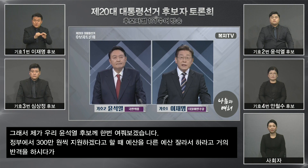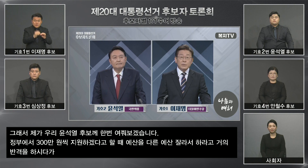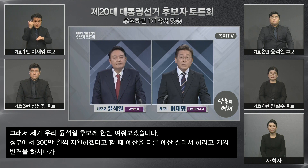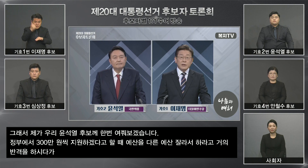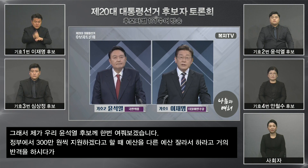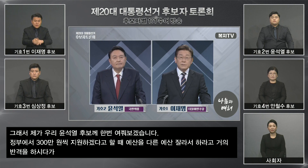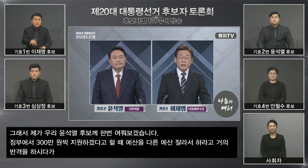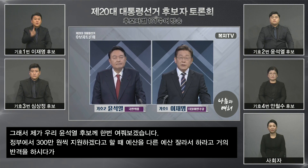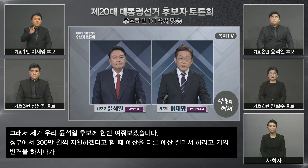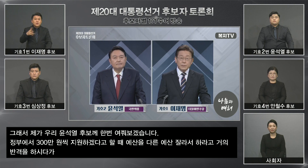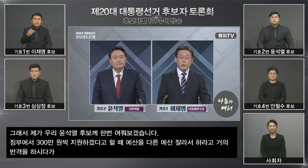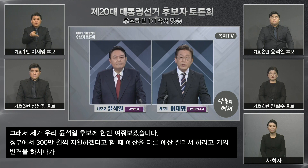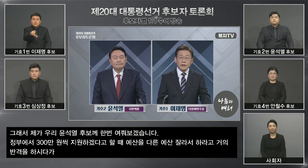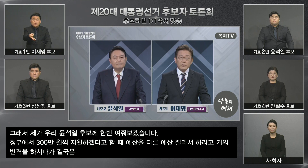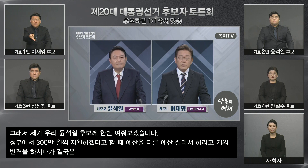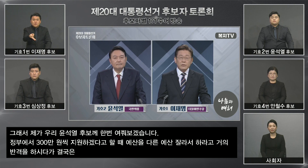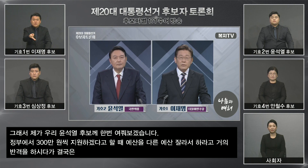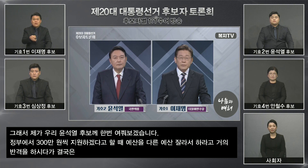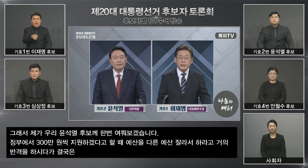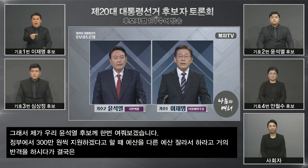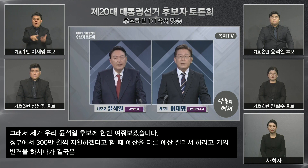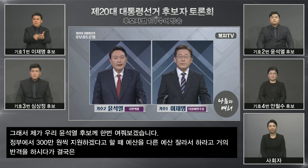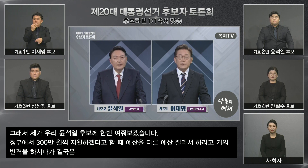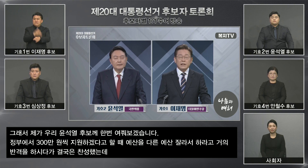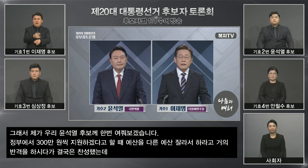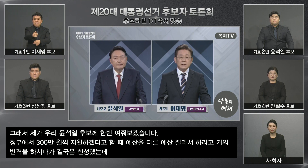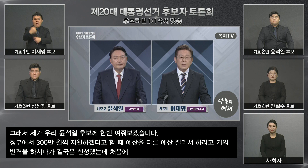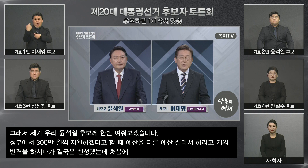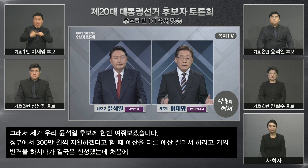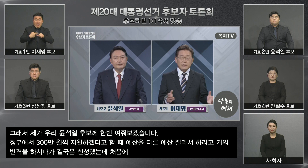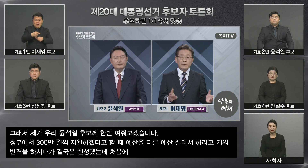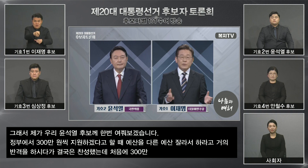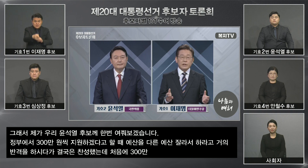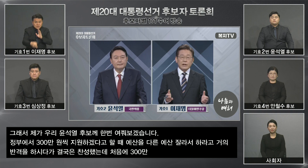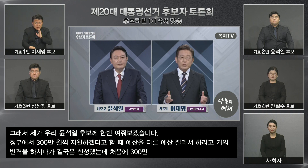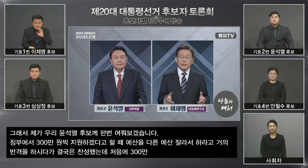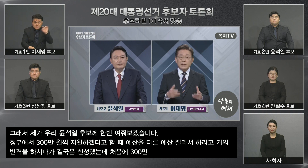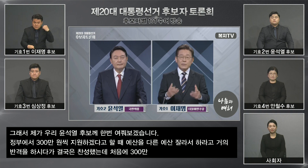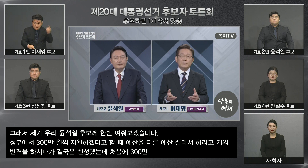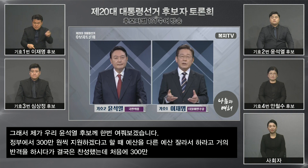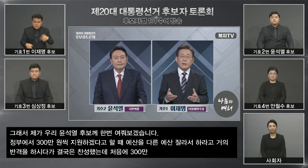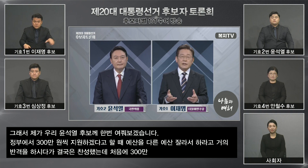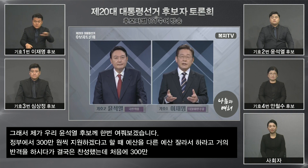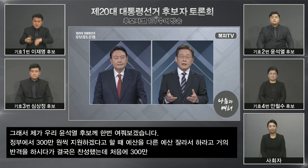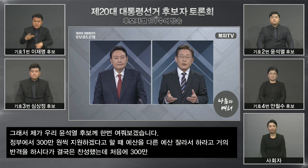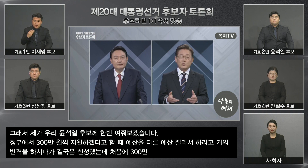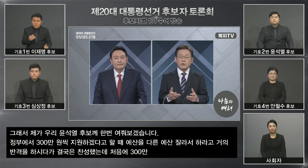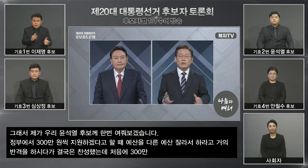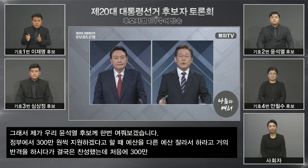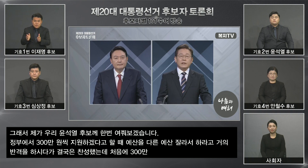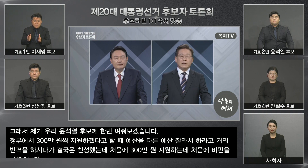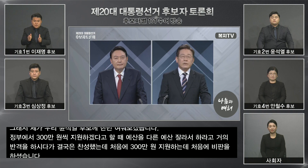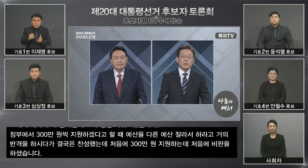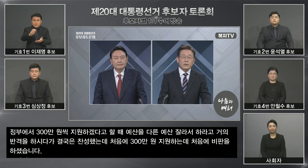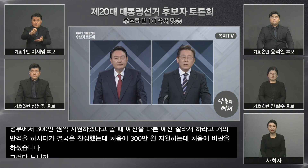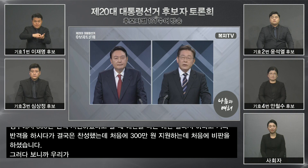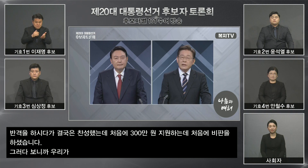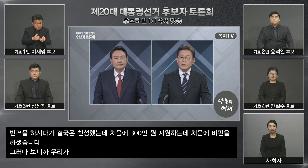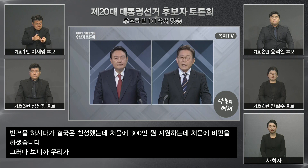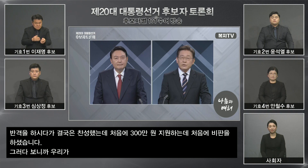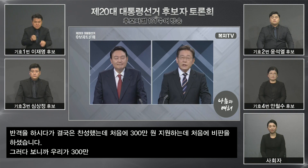처음에는 300만 원 지급하니까 매표행위라고 비난을 했습니다. 그 다음에 보니까 우리가 300만 원 마련했다라고 문자도 보낸 것